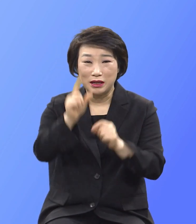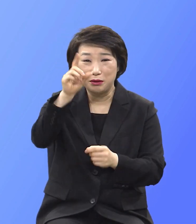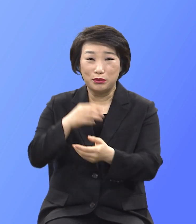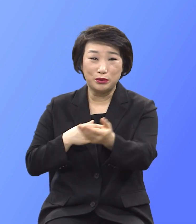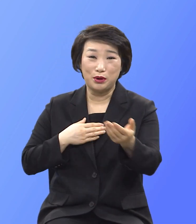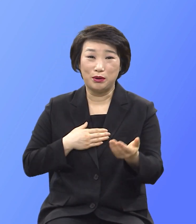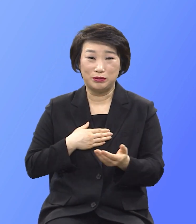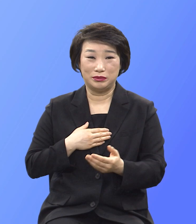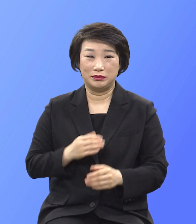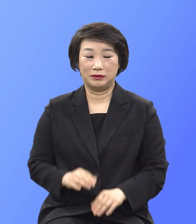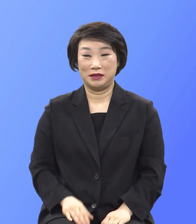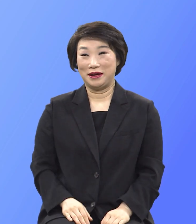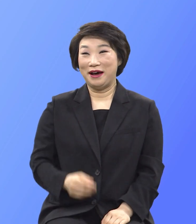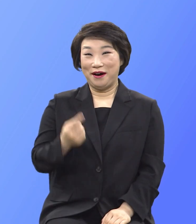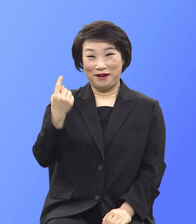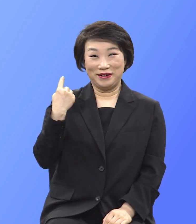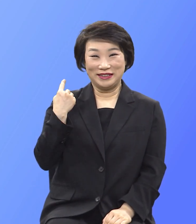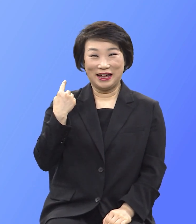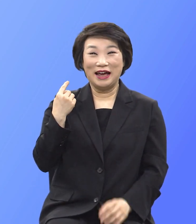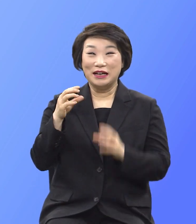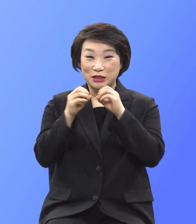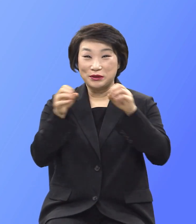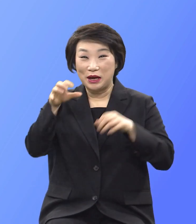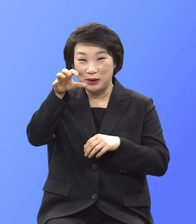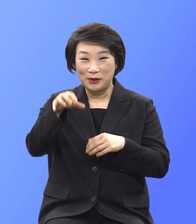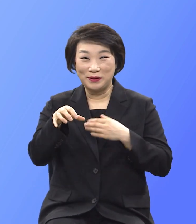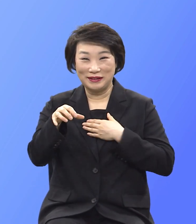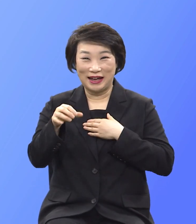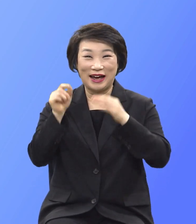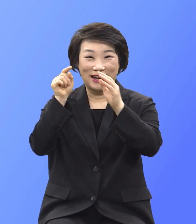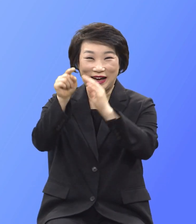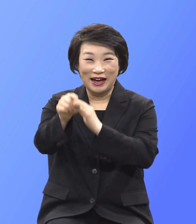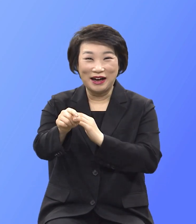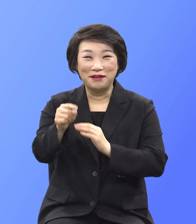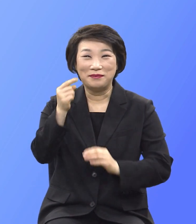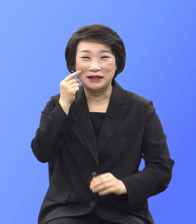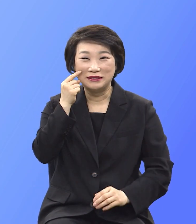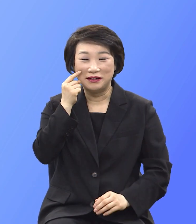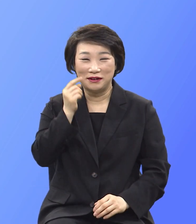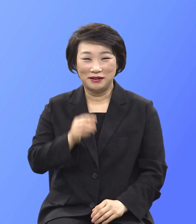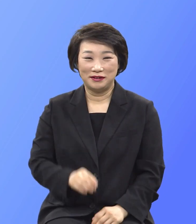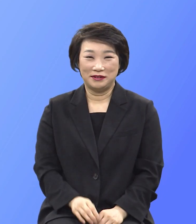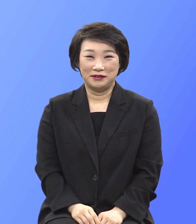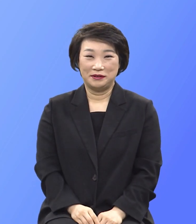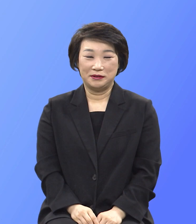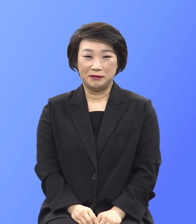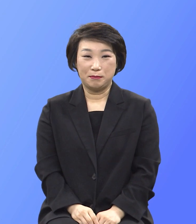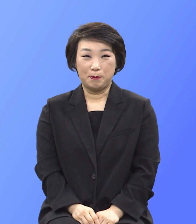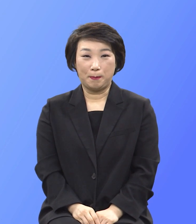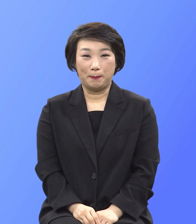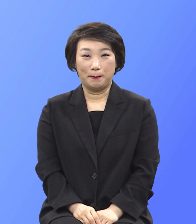많으냐. 어저께 전도하는 곳에 제가 가서